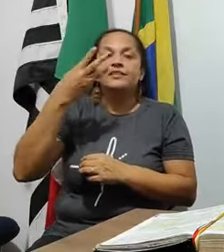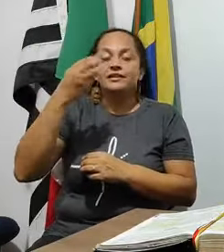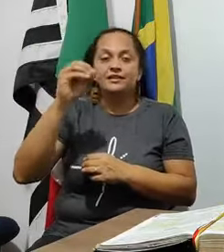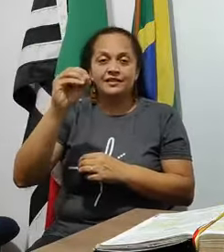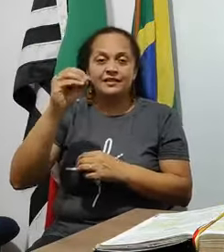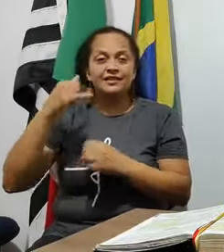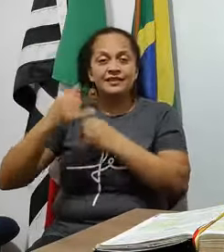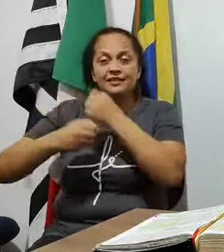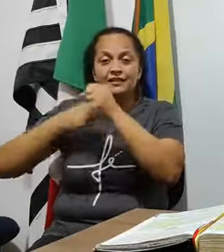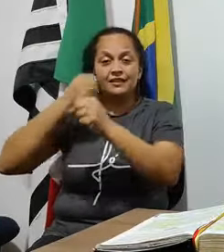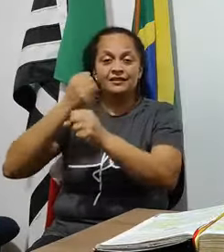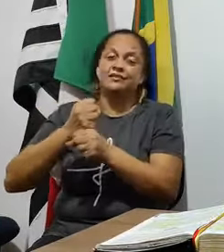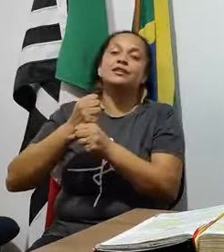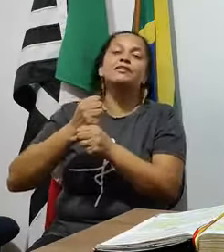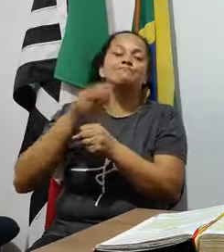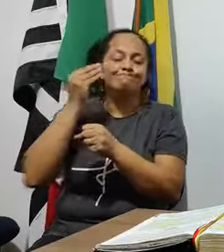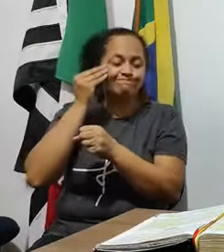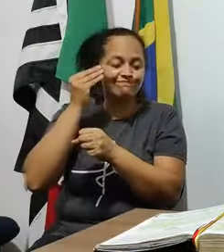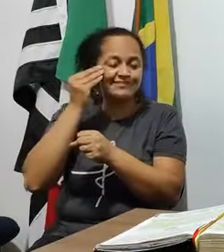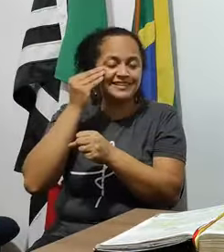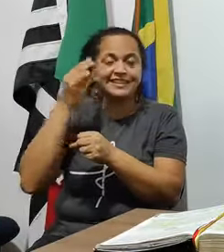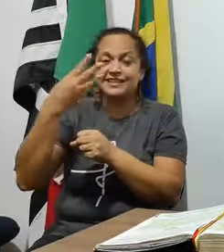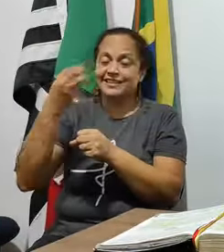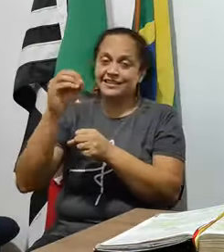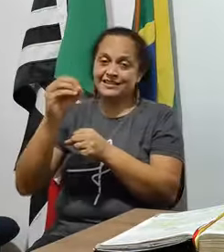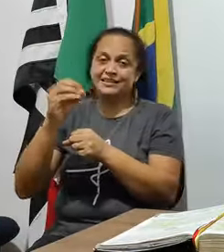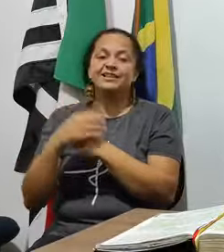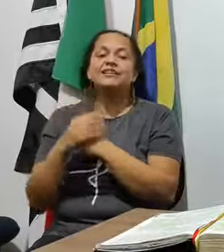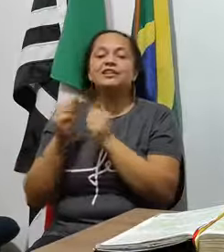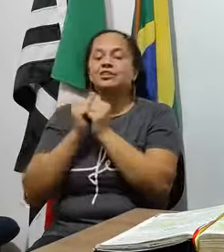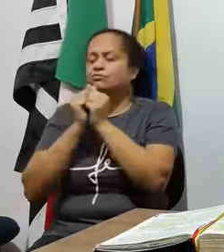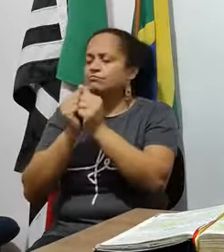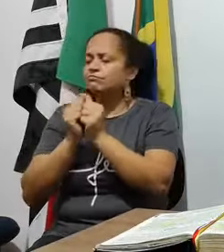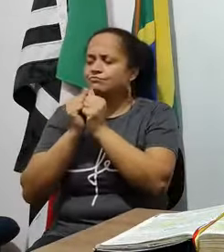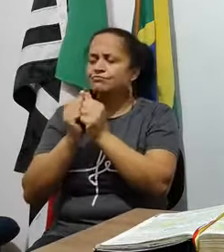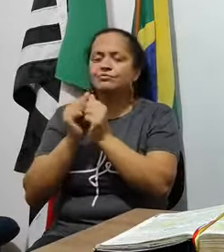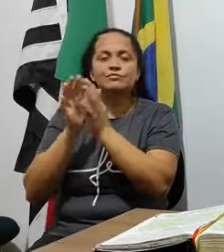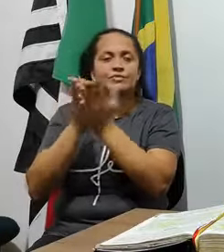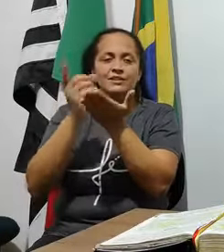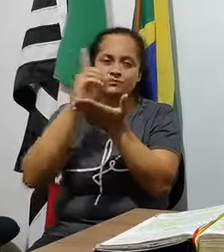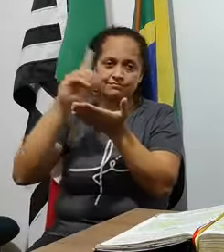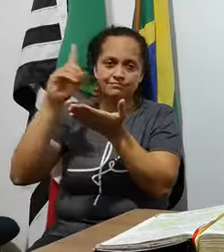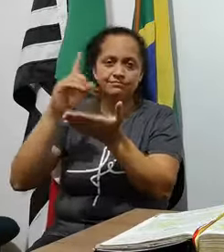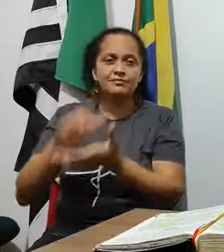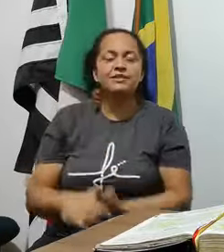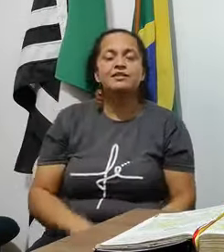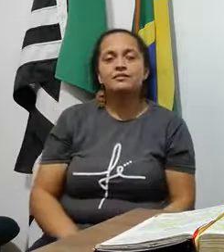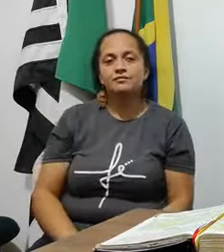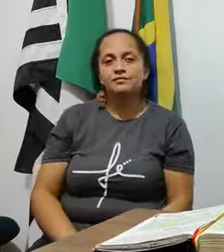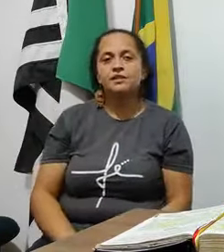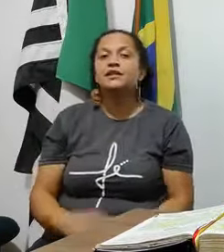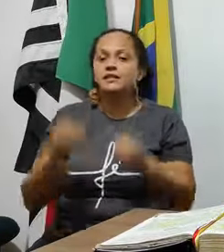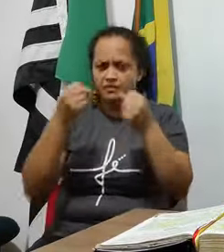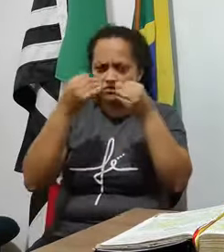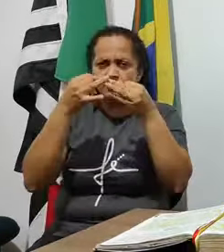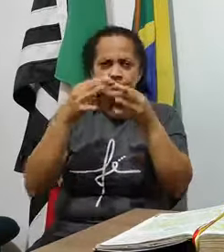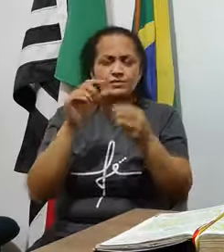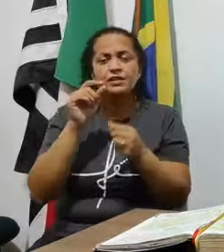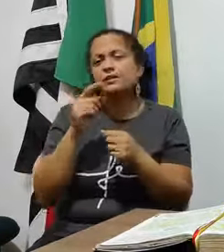ministério, né? Então eu quero passar para você o seguinte: o que ocorre